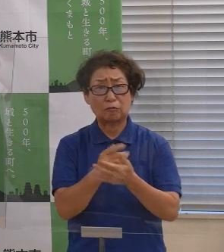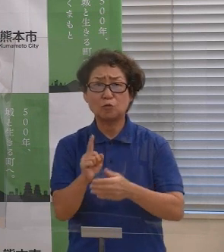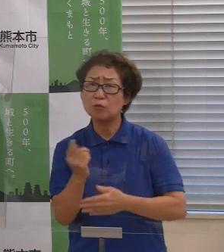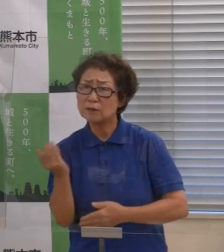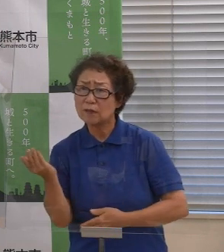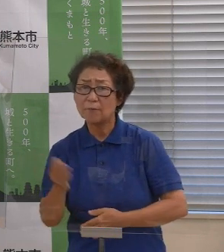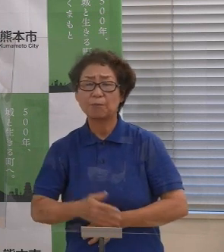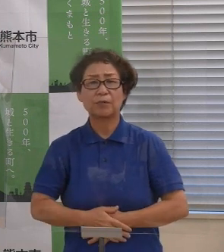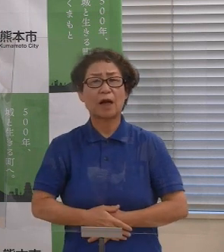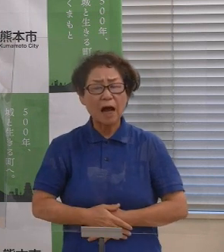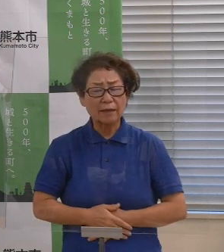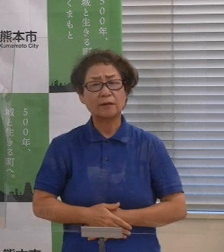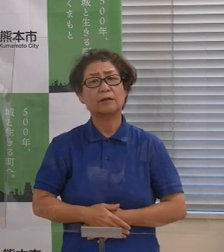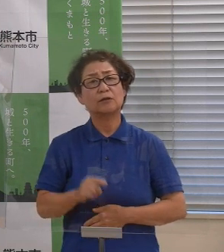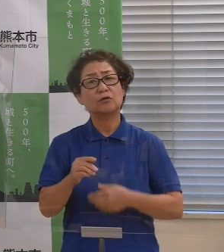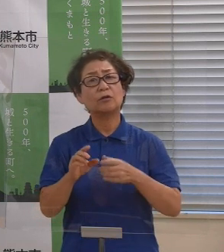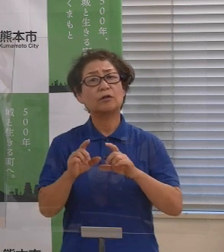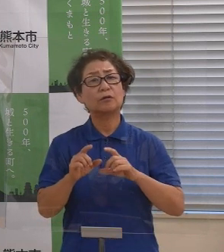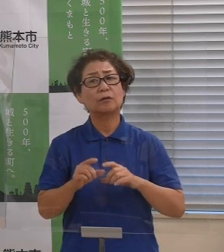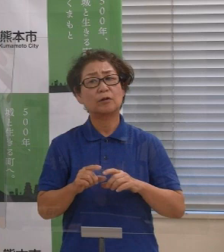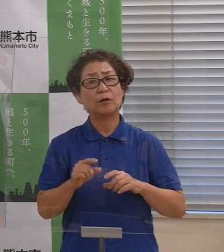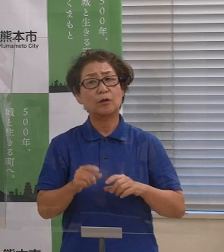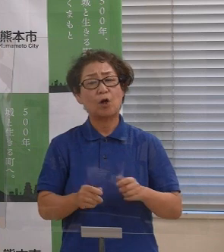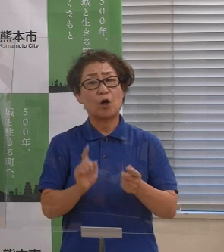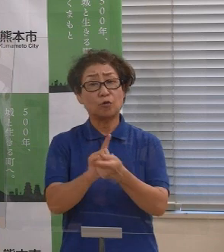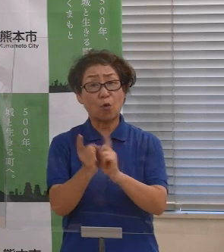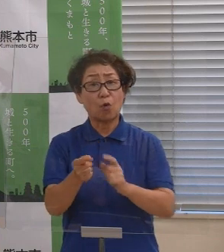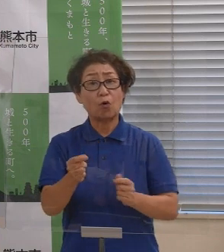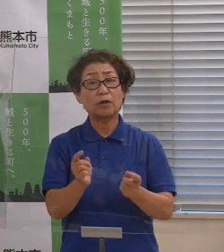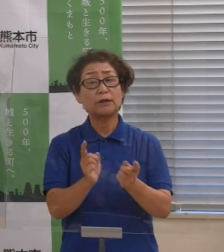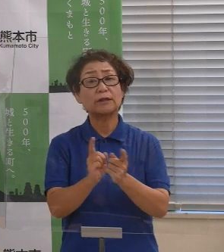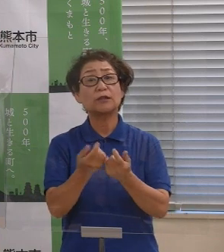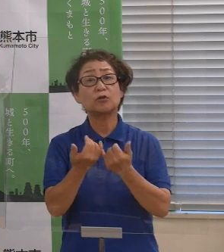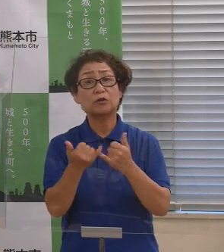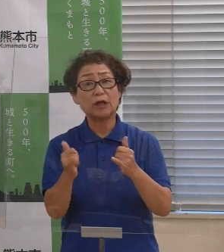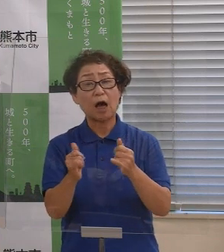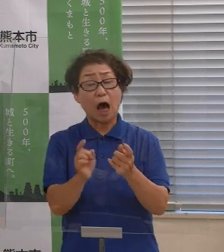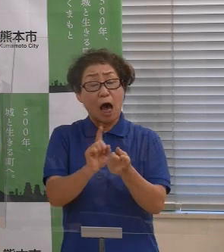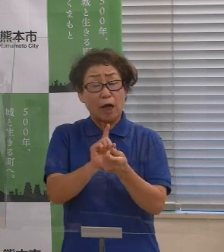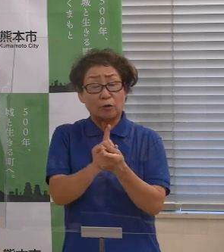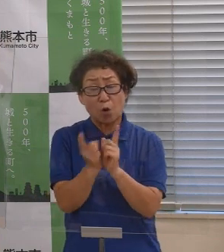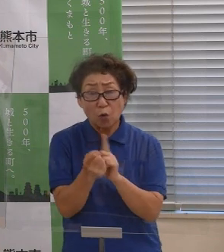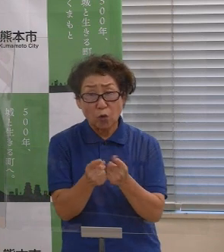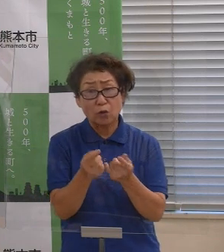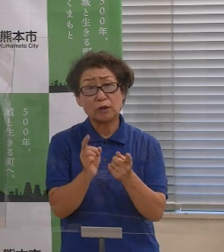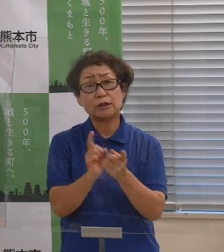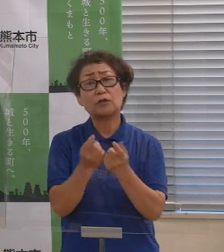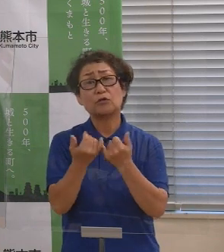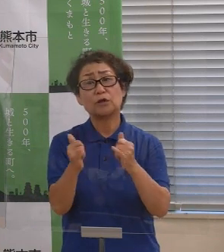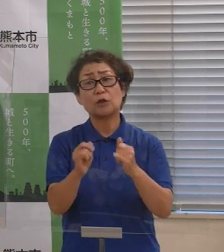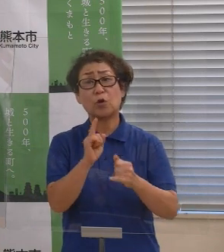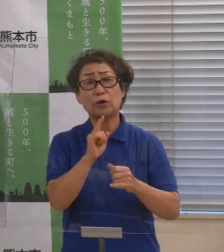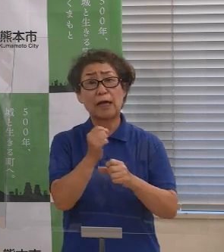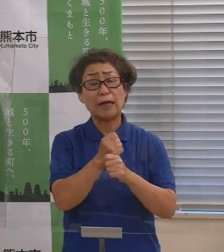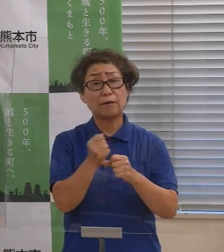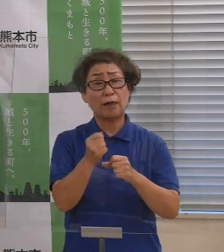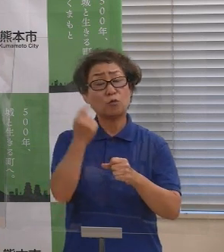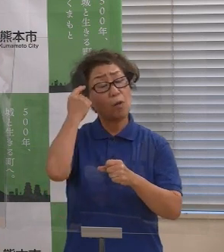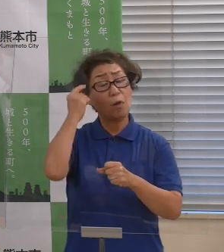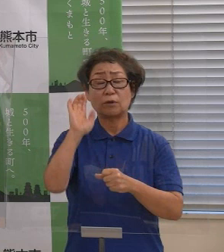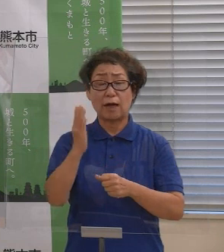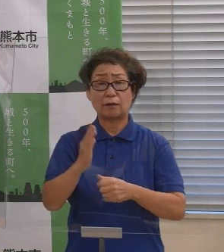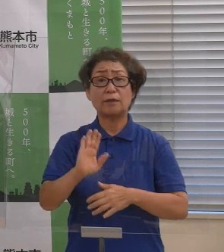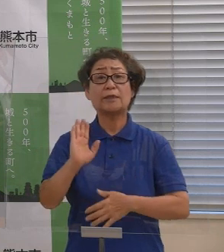はい、その辺も濃厚接触者というか、濃厚接触者と呼べないということではないというふうに思いますが、